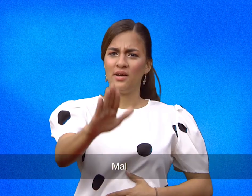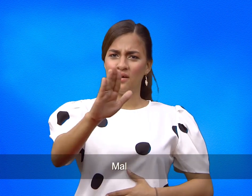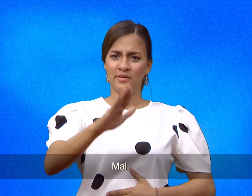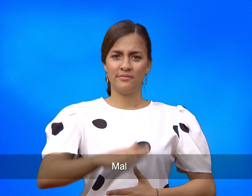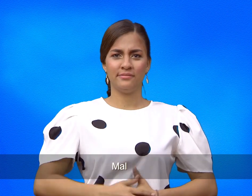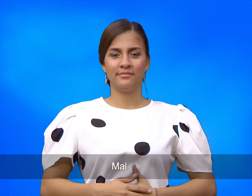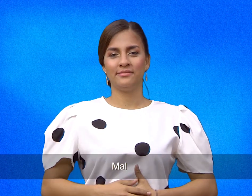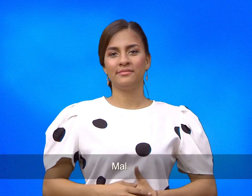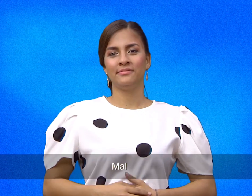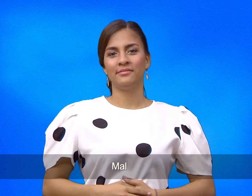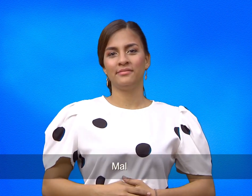Mal.